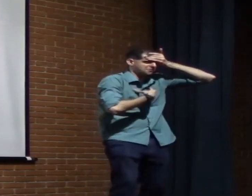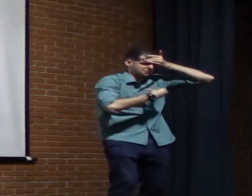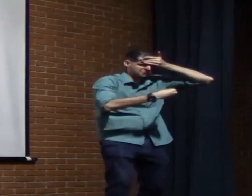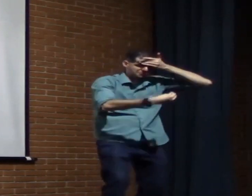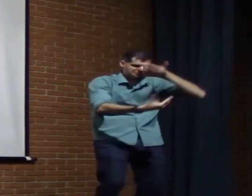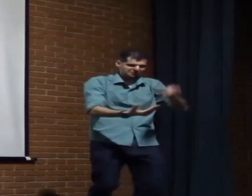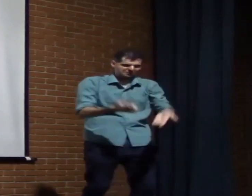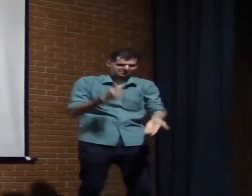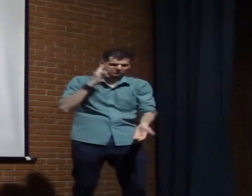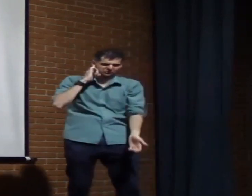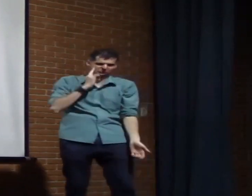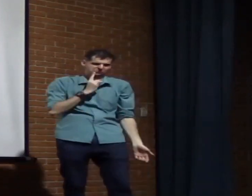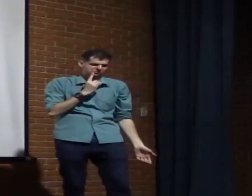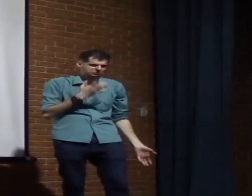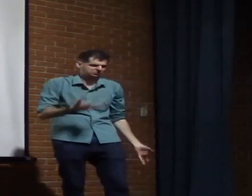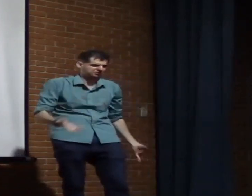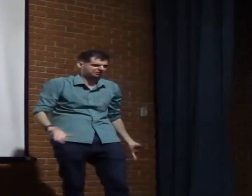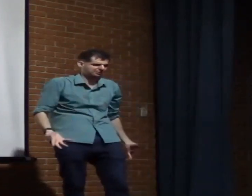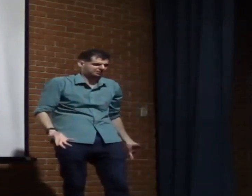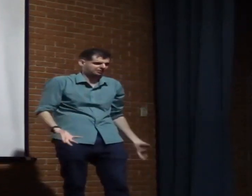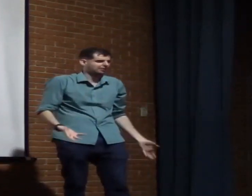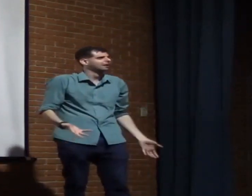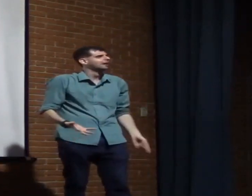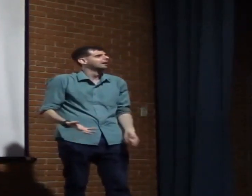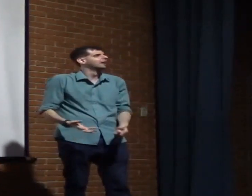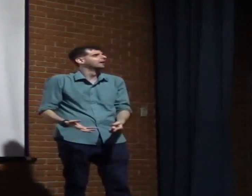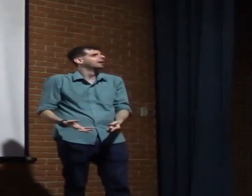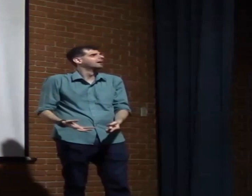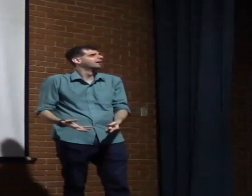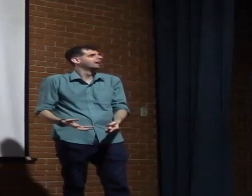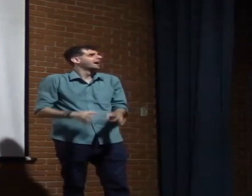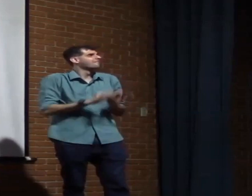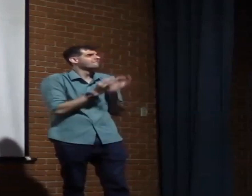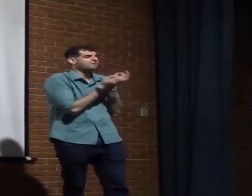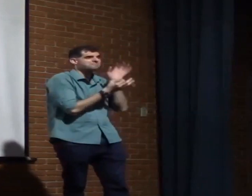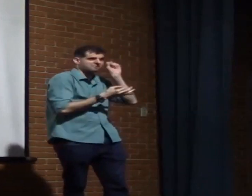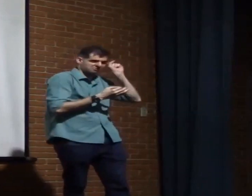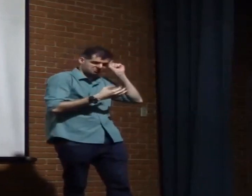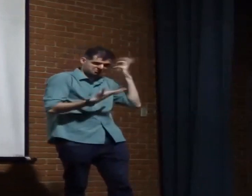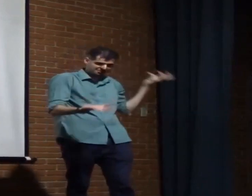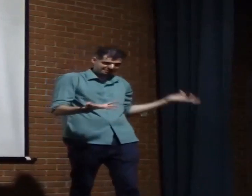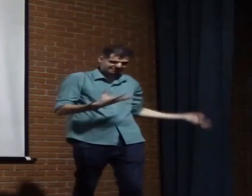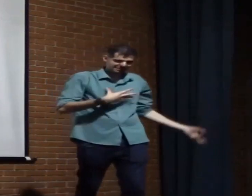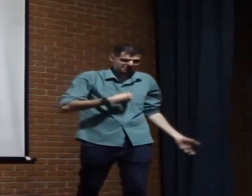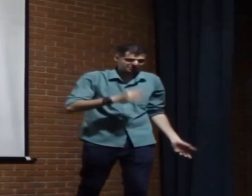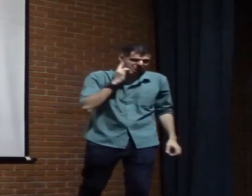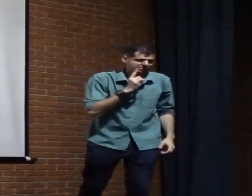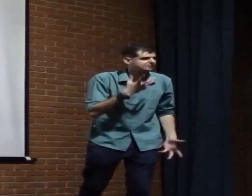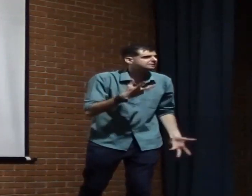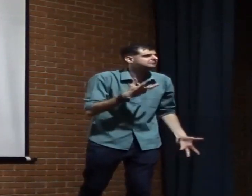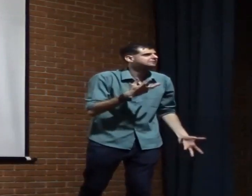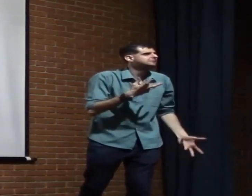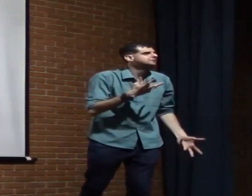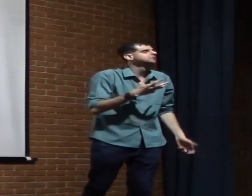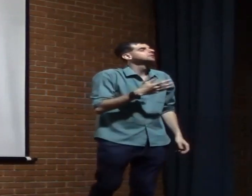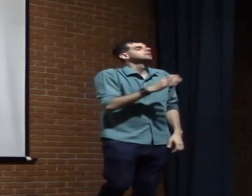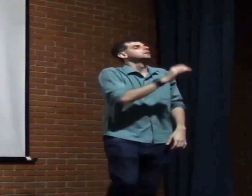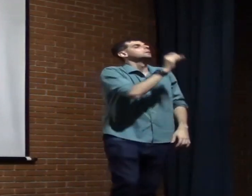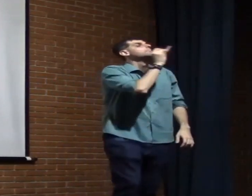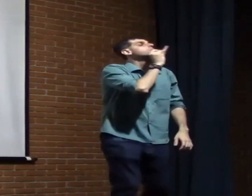a família toda for surda, né? Agora pensem se por acaso os pais ouvintes tiverem um filho que é surdo, né? Normalmente eles esperam